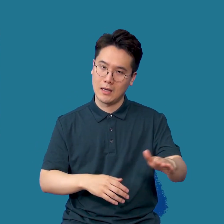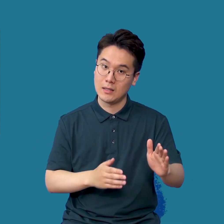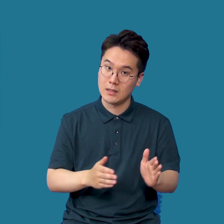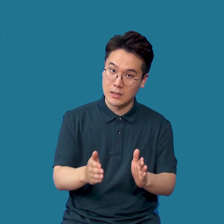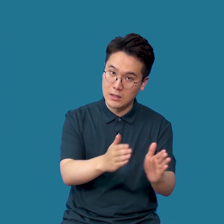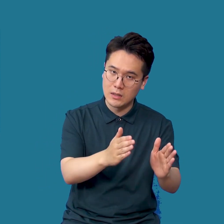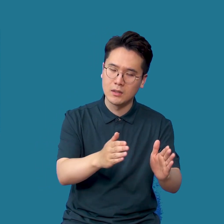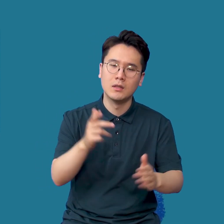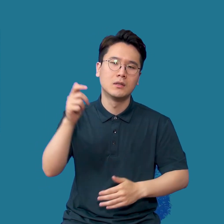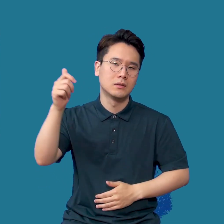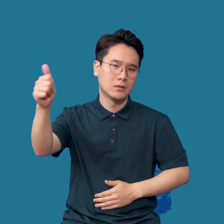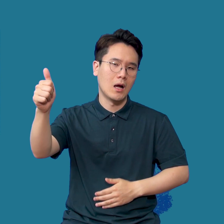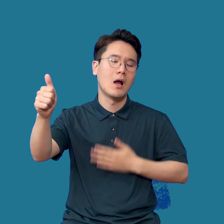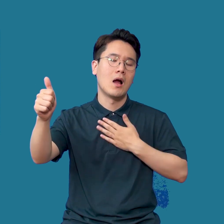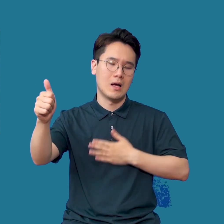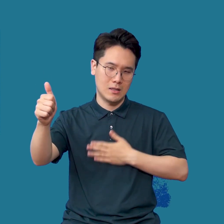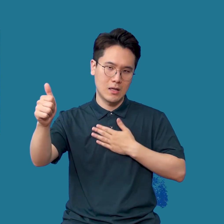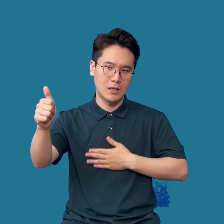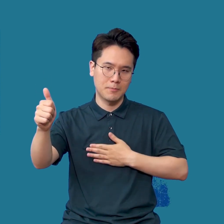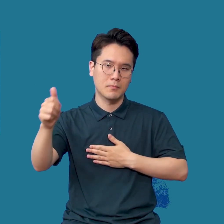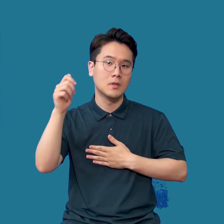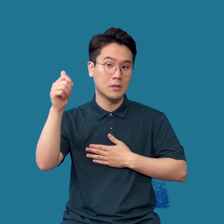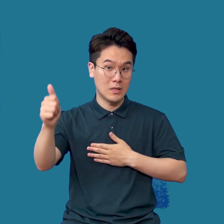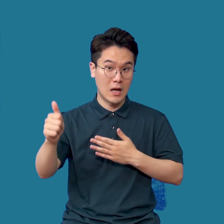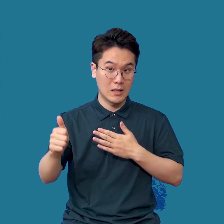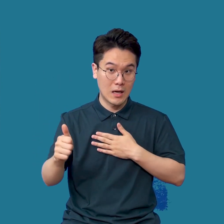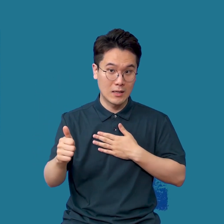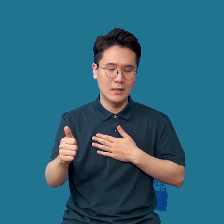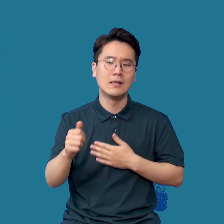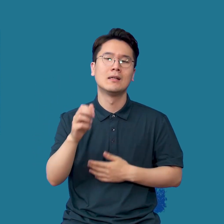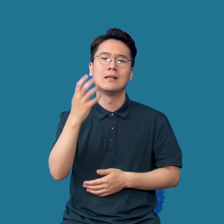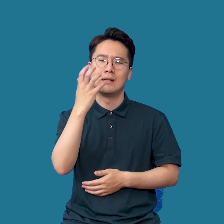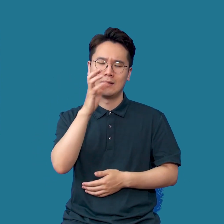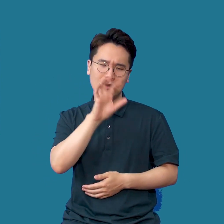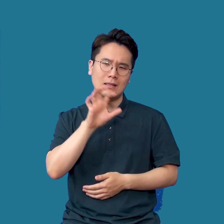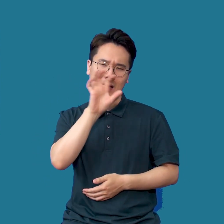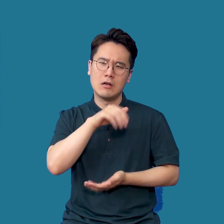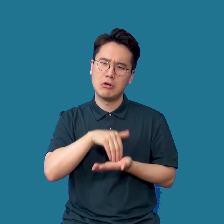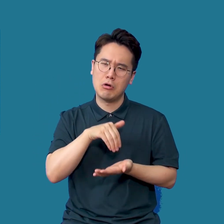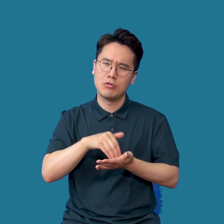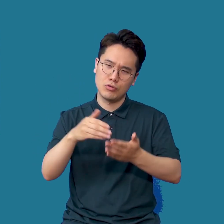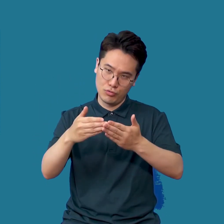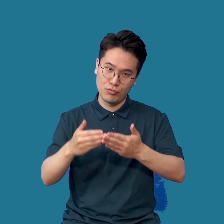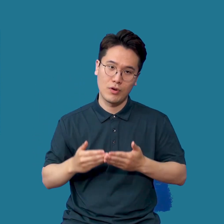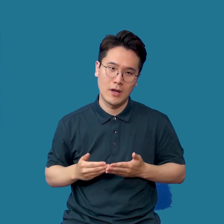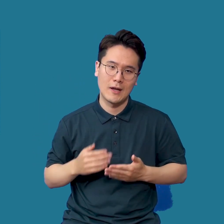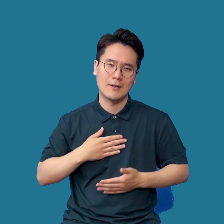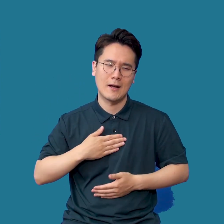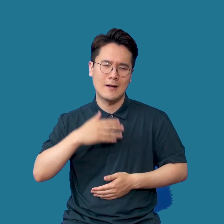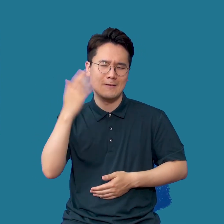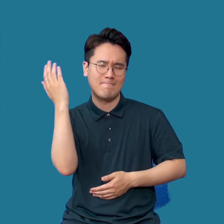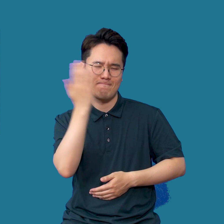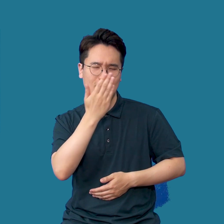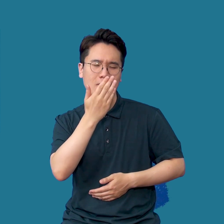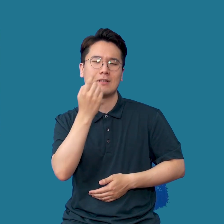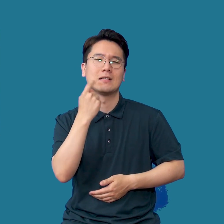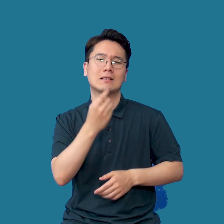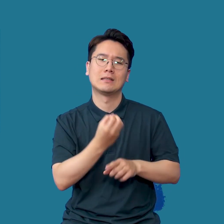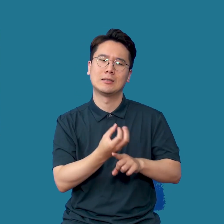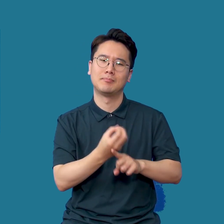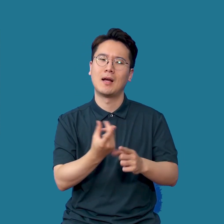가는 길을 그가 아시나니 그가 나를 단련하신 후에는 내가 순금같이 되어 나오리라.